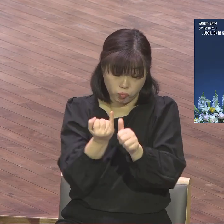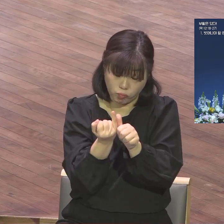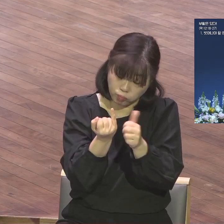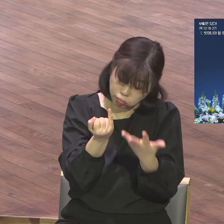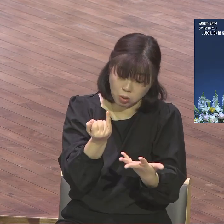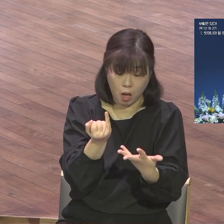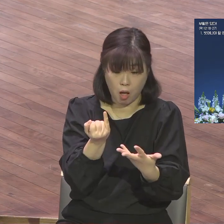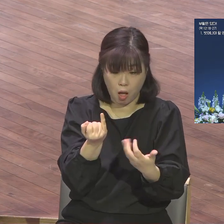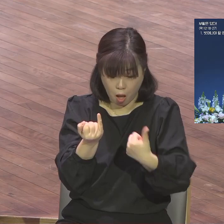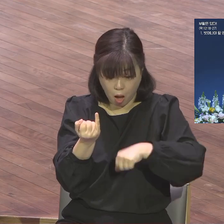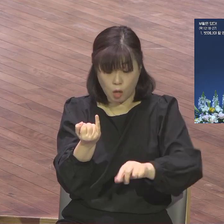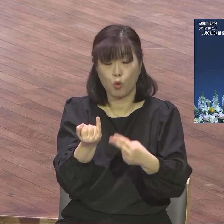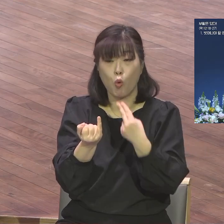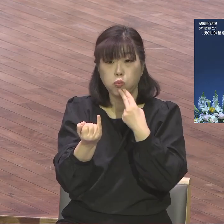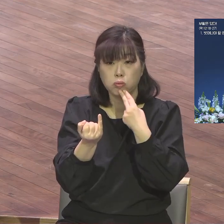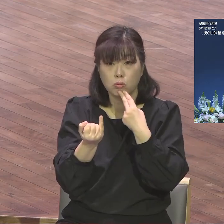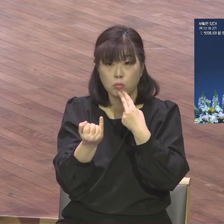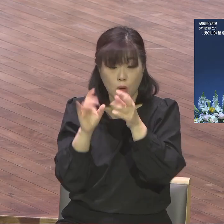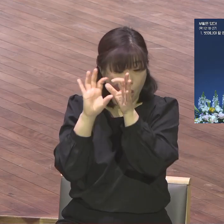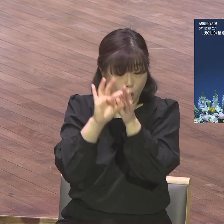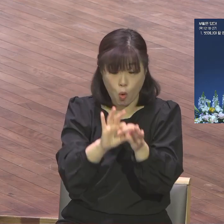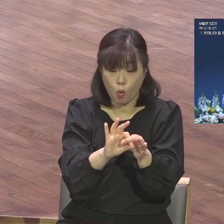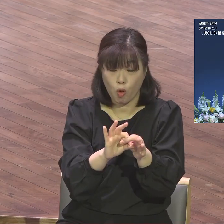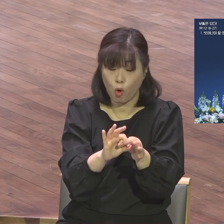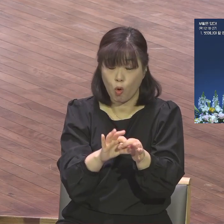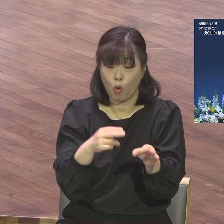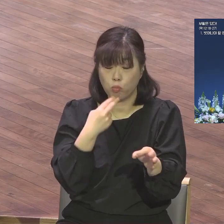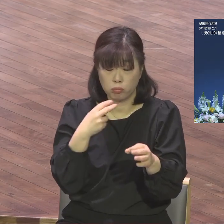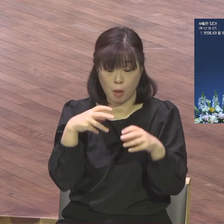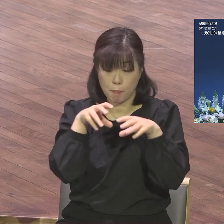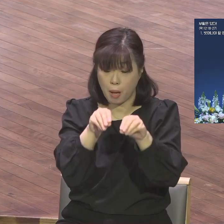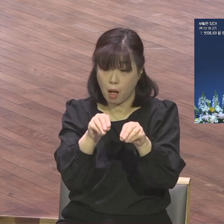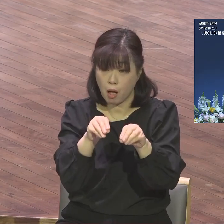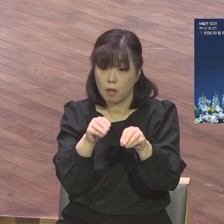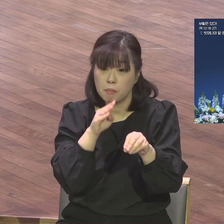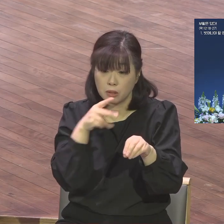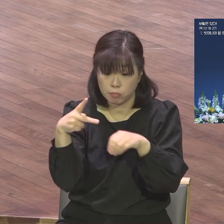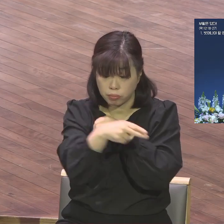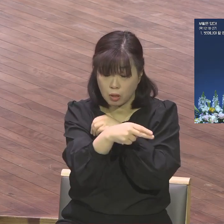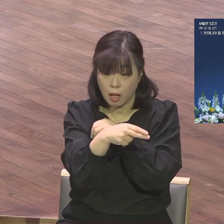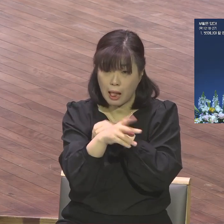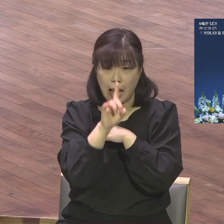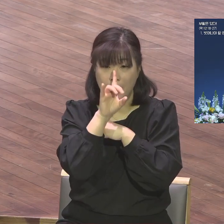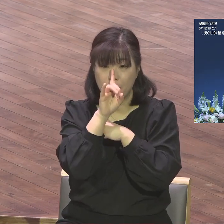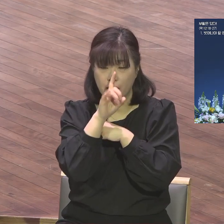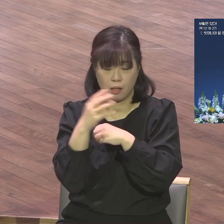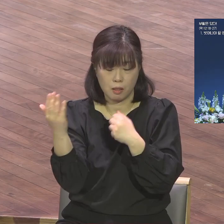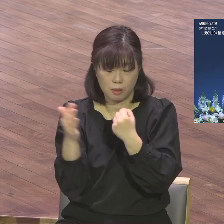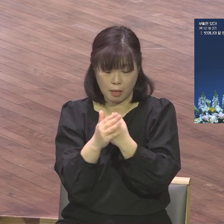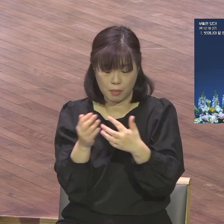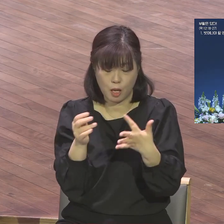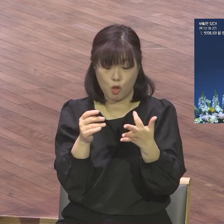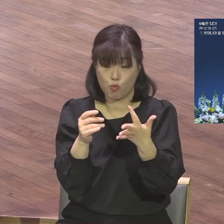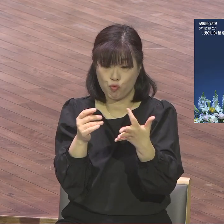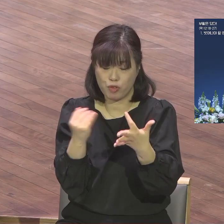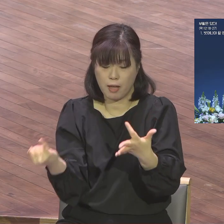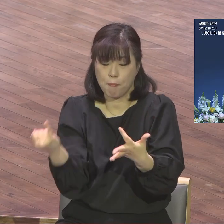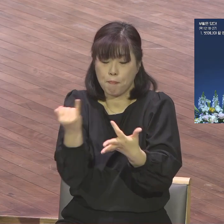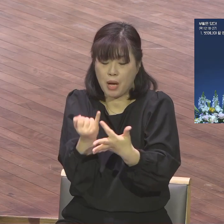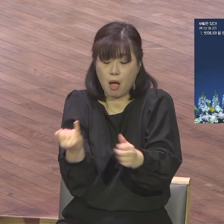그러니까 연결이 이 집안이 계속해서 이렇게 유지가 돼야 되는데 둘째가 들어갑니다. 둘째가 형수하고